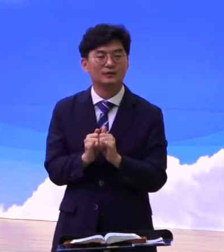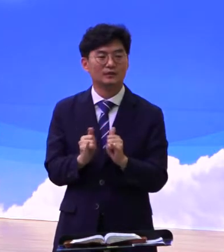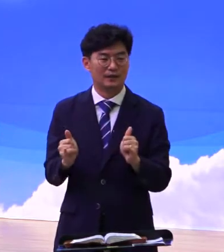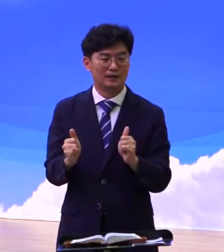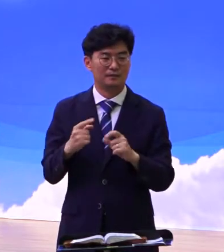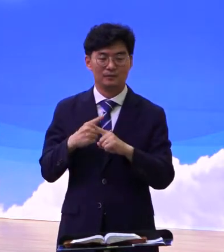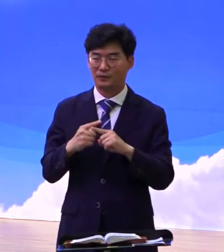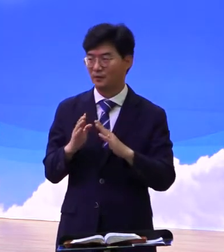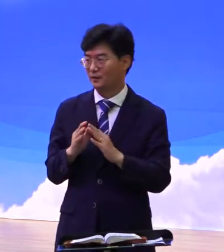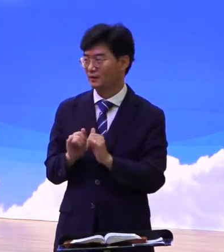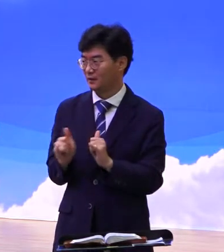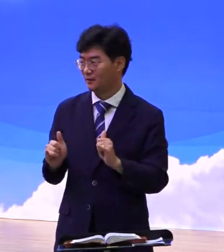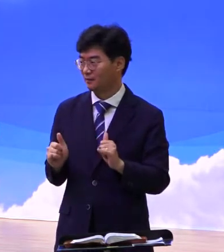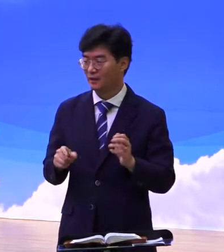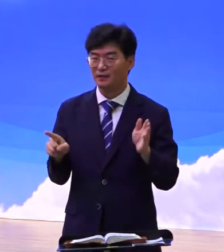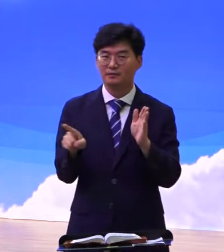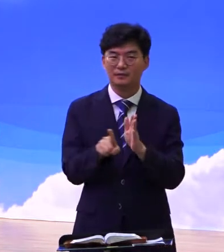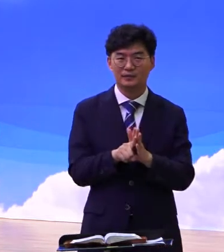살아갑니다.